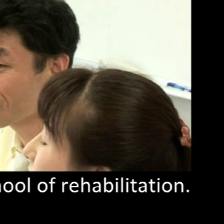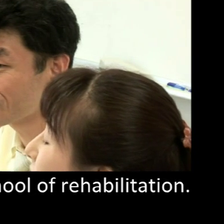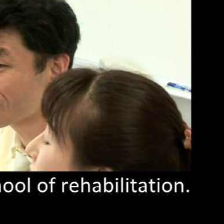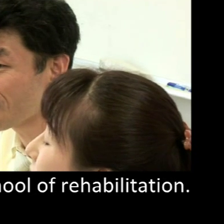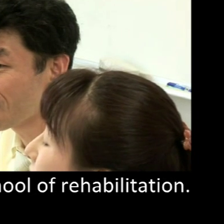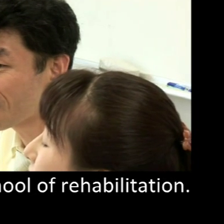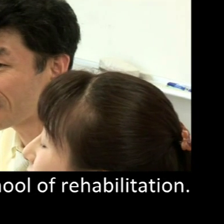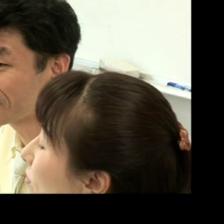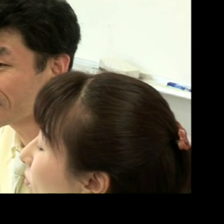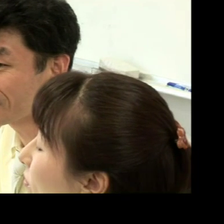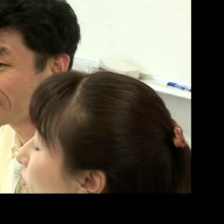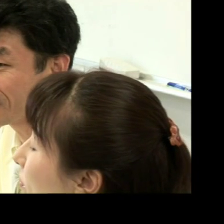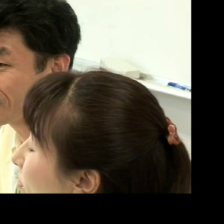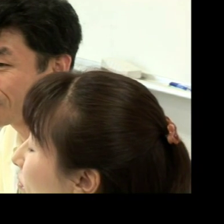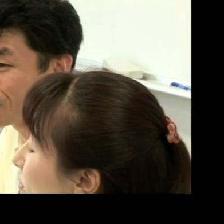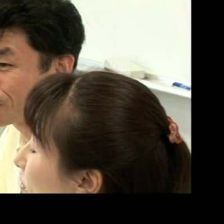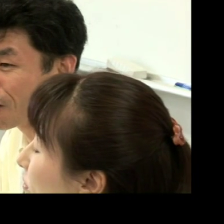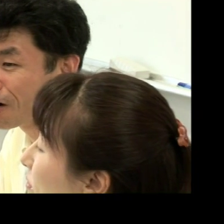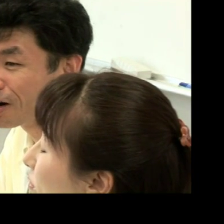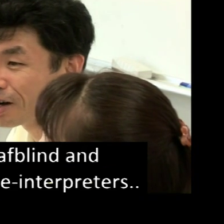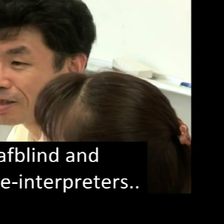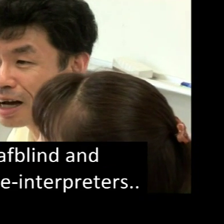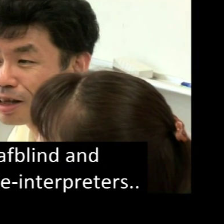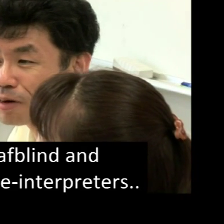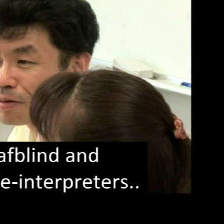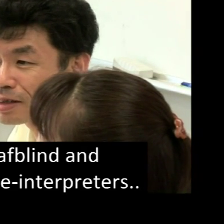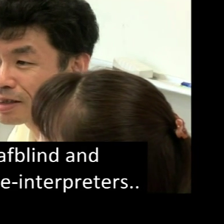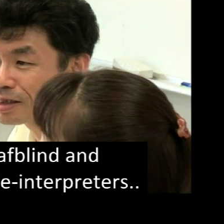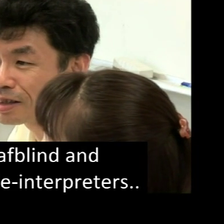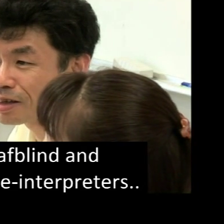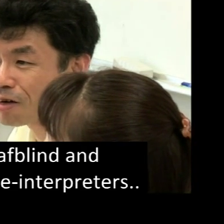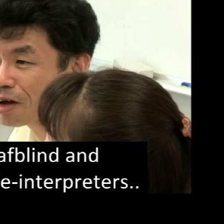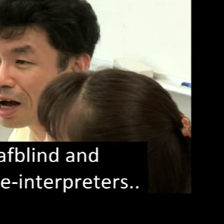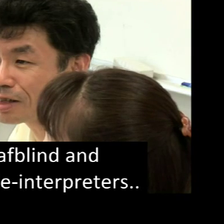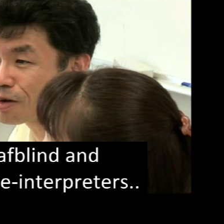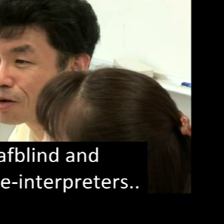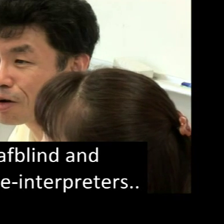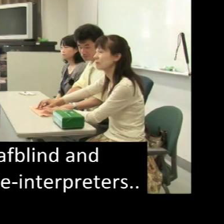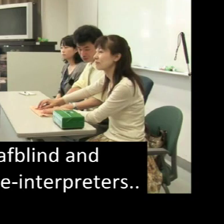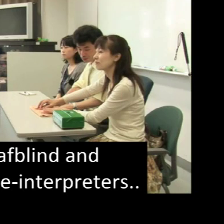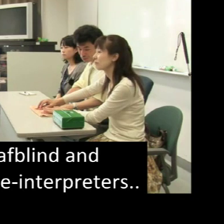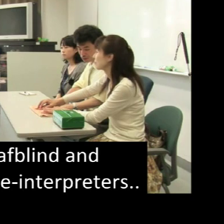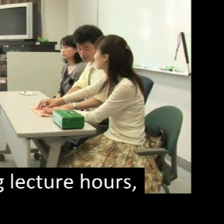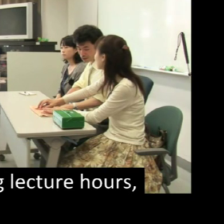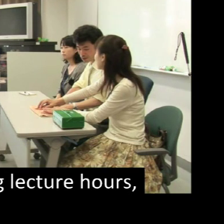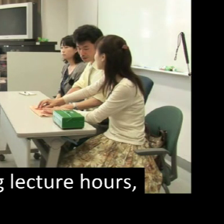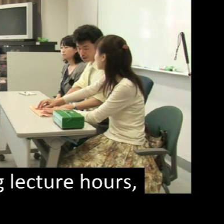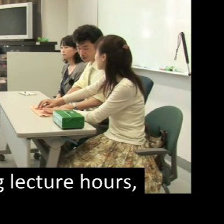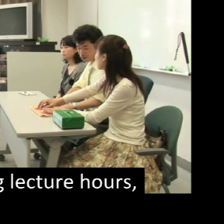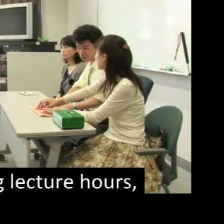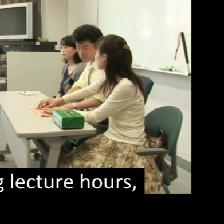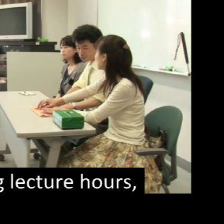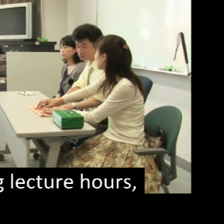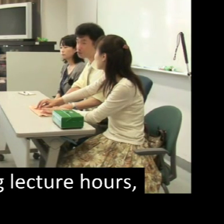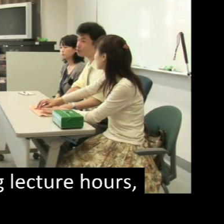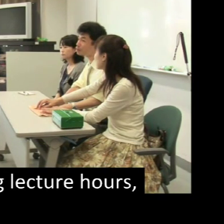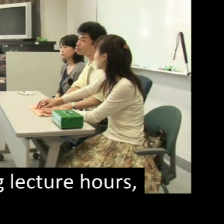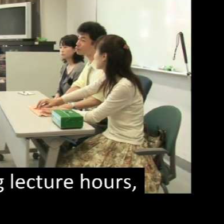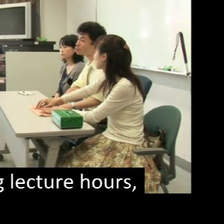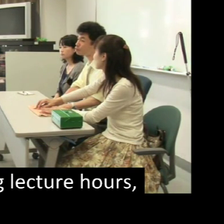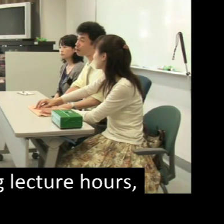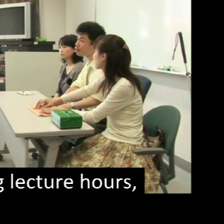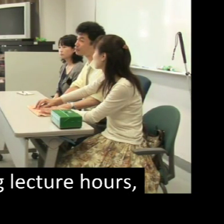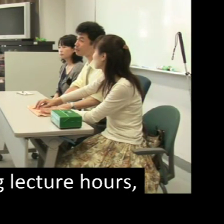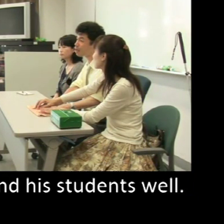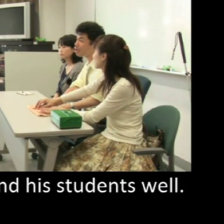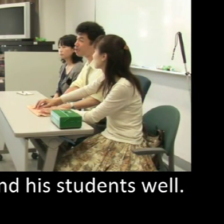。授業時間が長く、学生の状況を詳しく知るために2名の通訳介